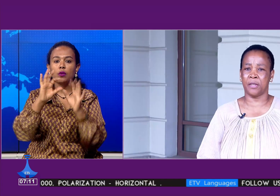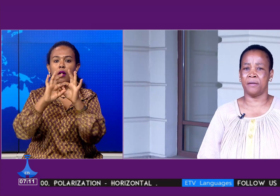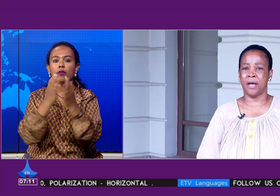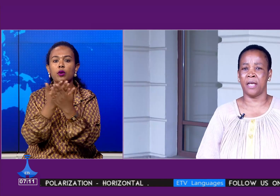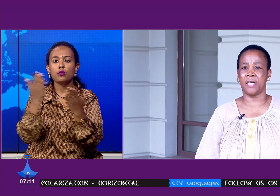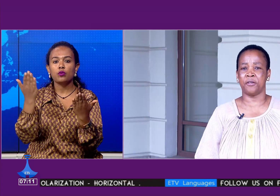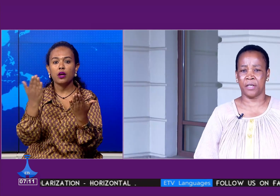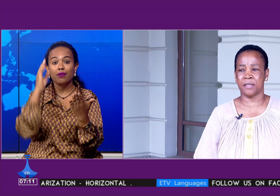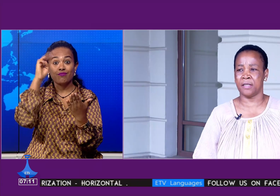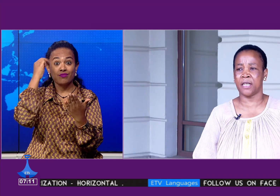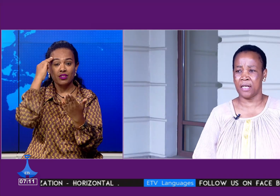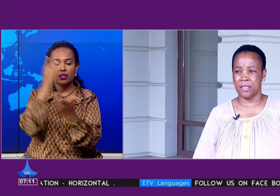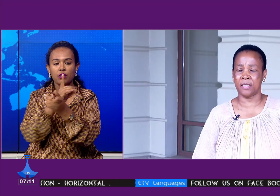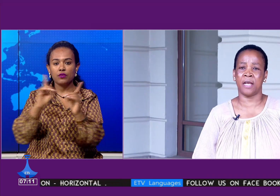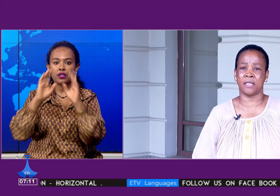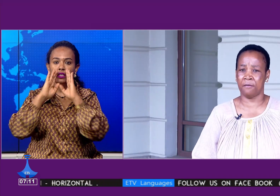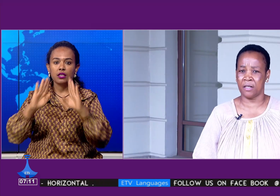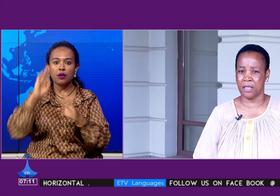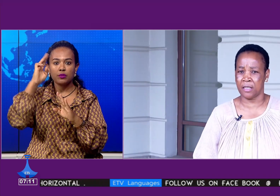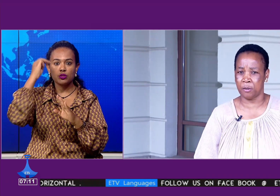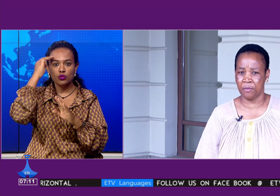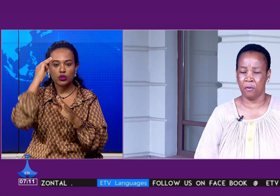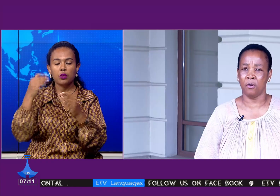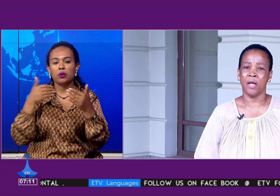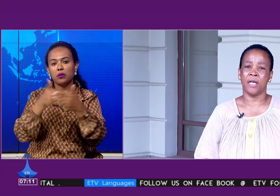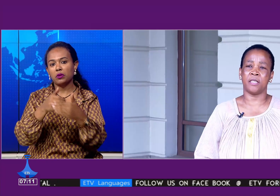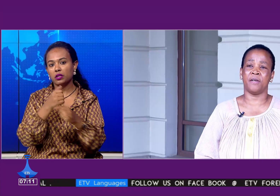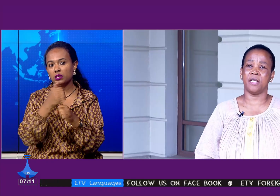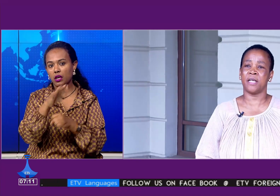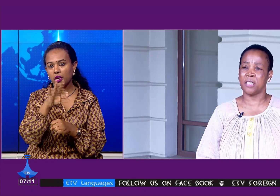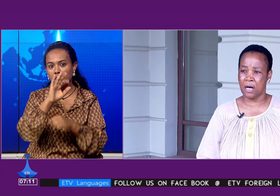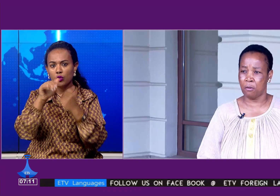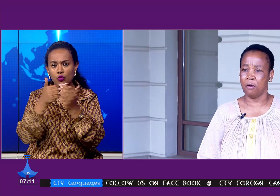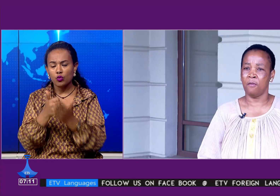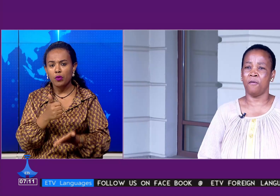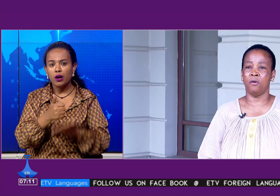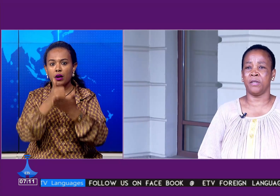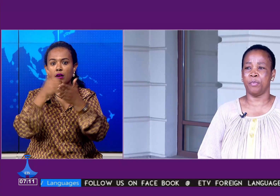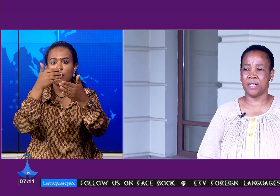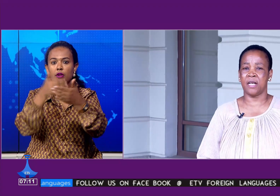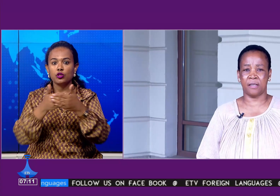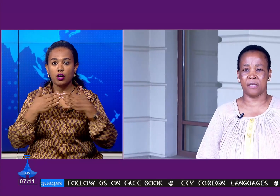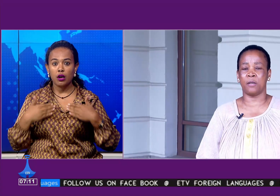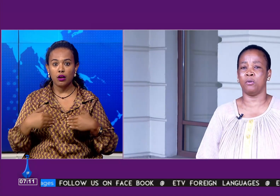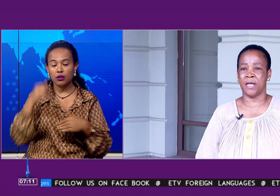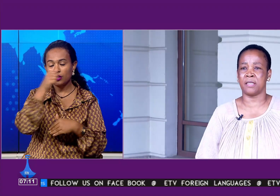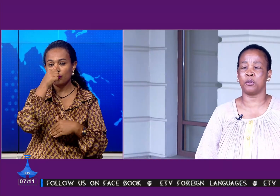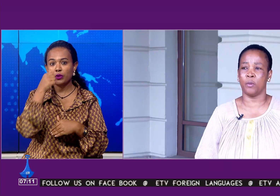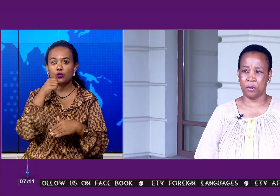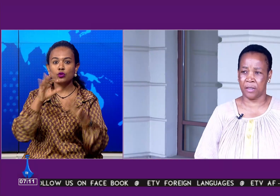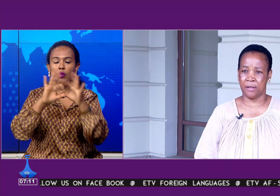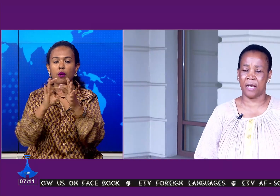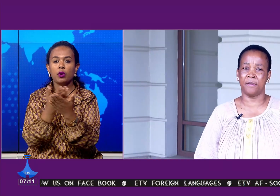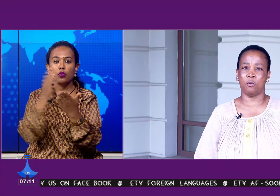ጉዳይ ከፍትህና ከሰላም ሚኒስትሮች ጋር በቅርበት እየሰራ ይገኛል። ሁሉም አጋርና ባለድርሻ አካላት ከኢትዮጵያ የሴቶችና ማህበራዊ